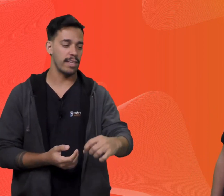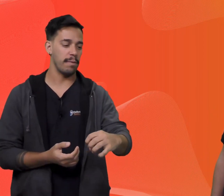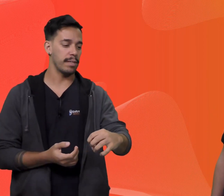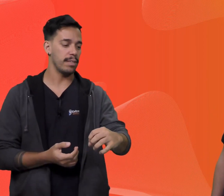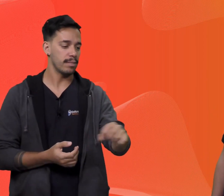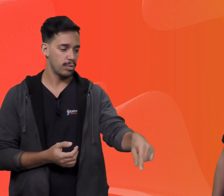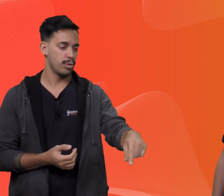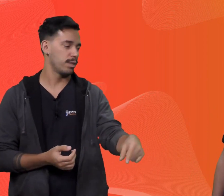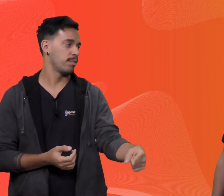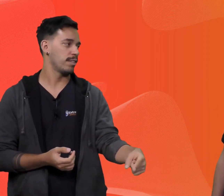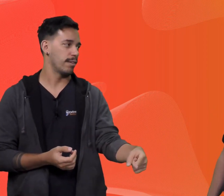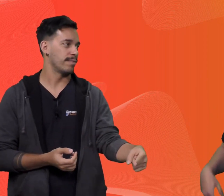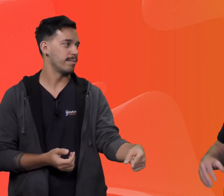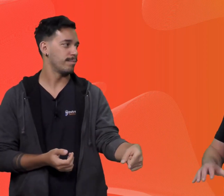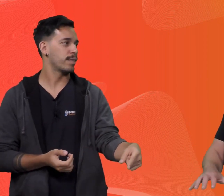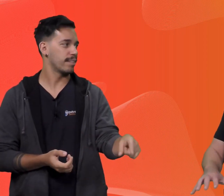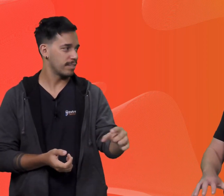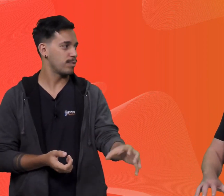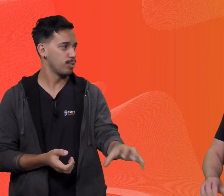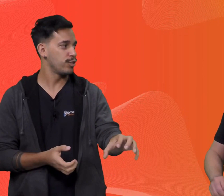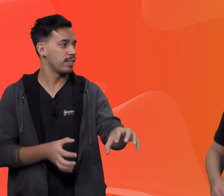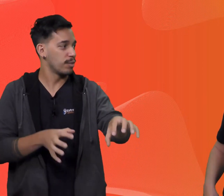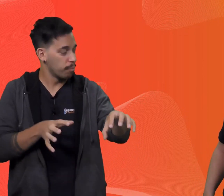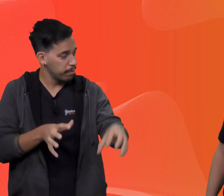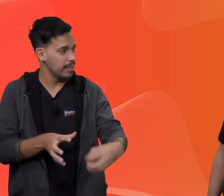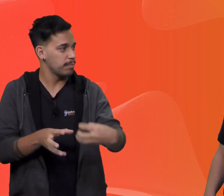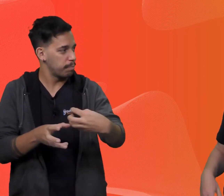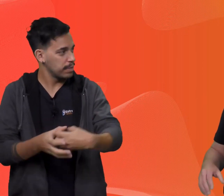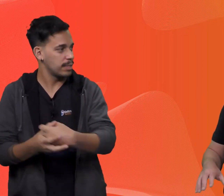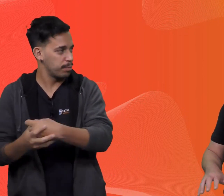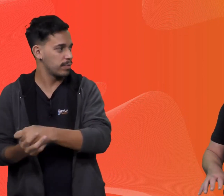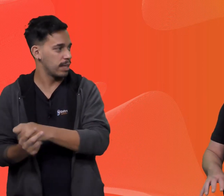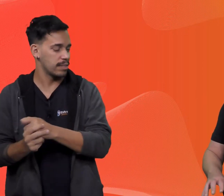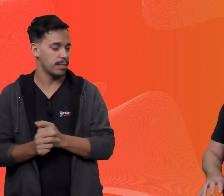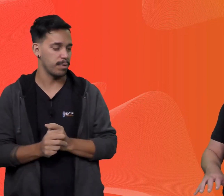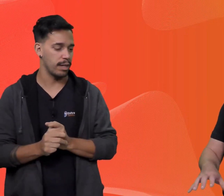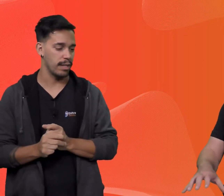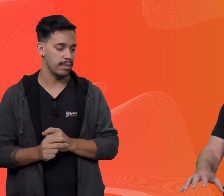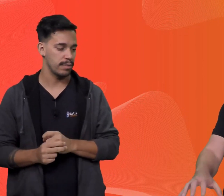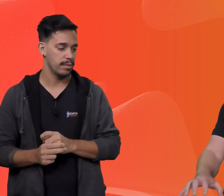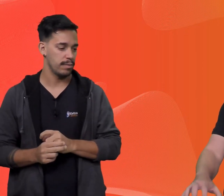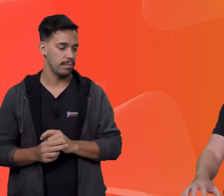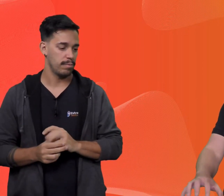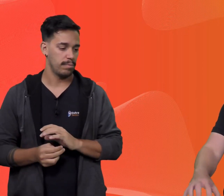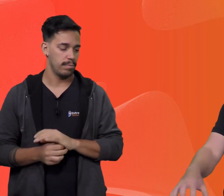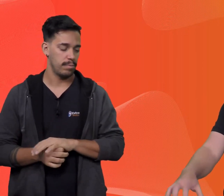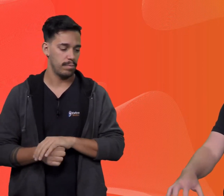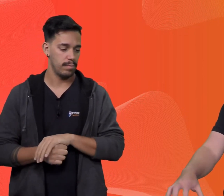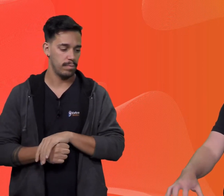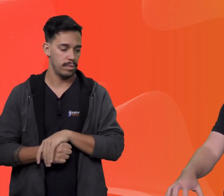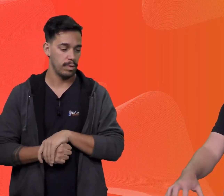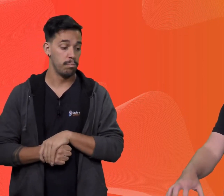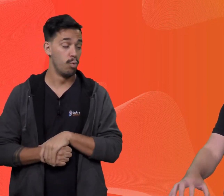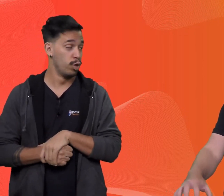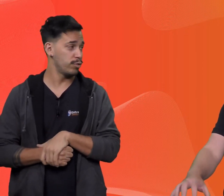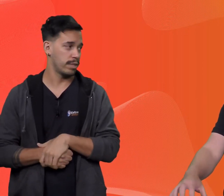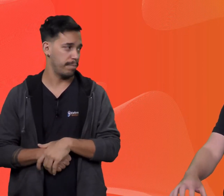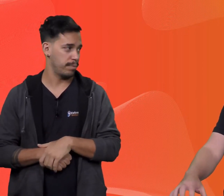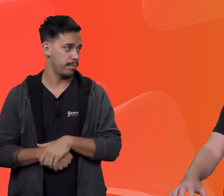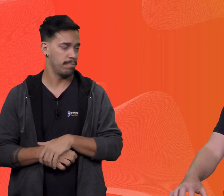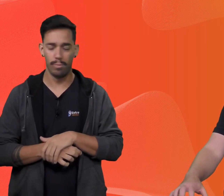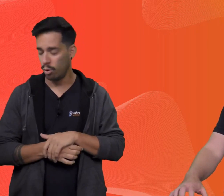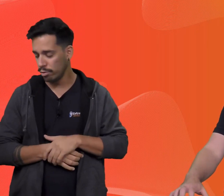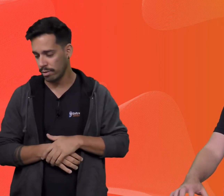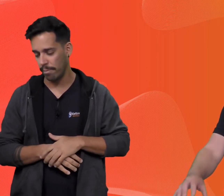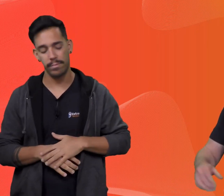nasceu a química, surge o modelo de Dalton. Porque surge no mesmo princípio das leis ponderais. E esse modelo foi utilizado por um tempo. Ele foi